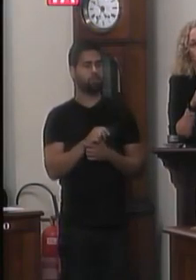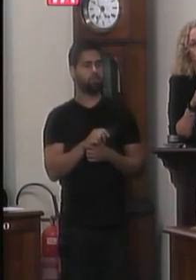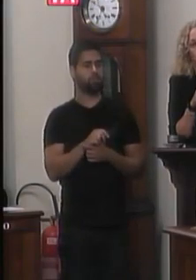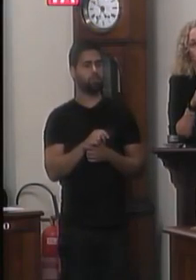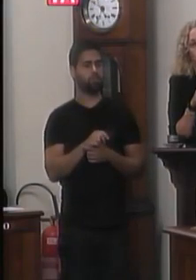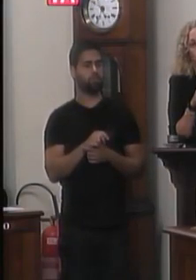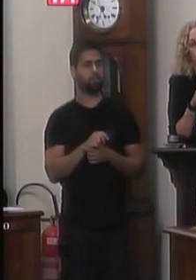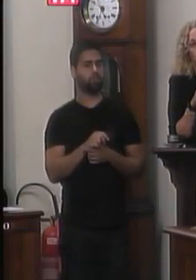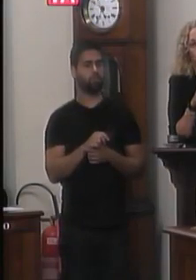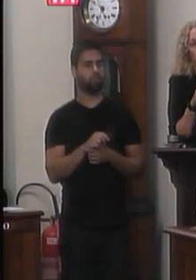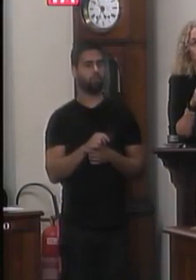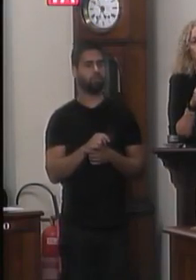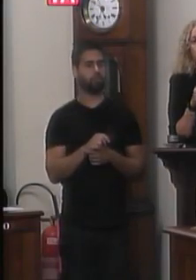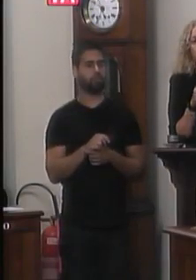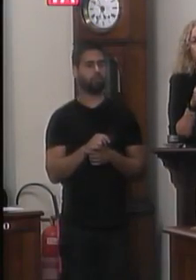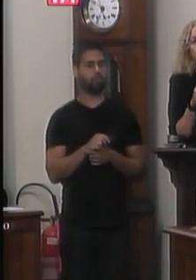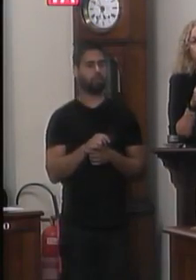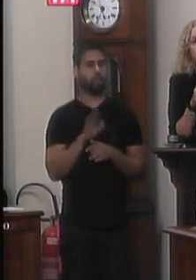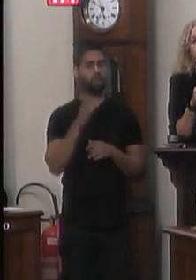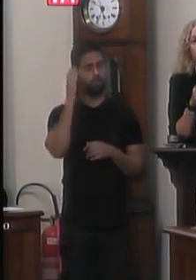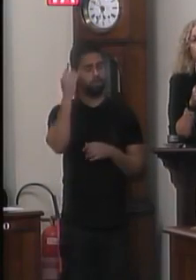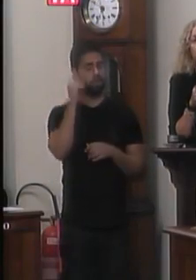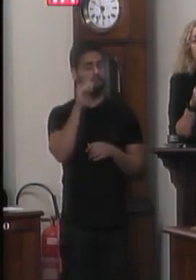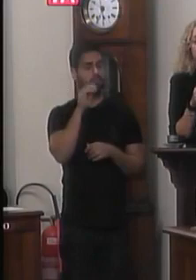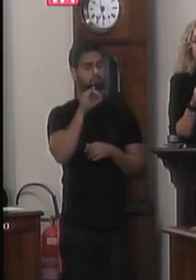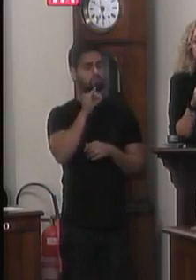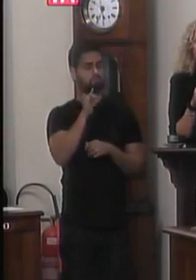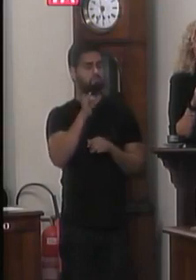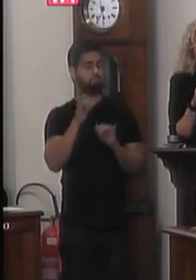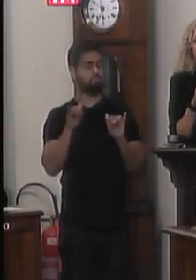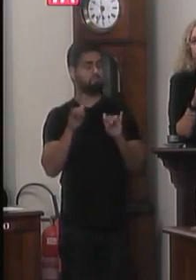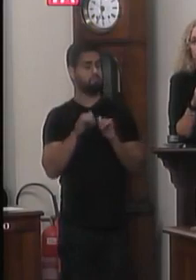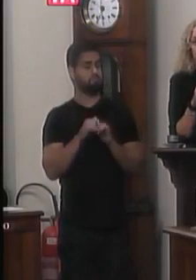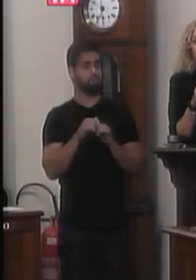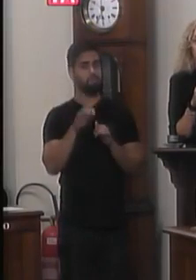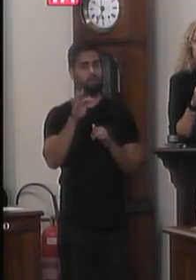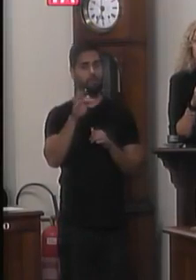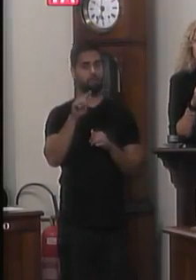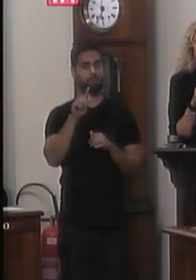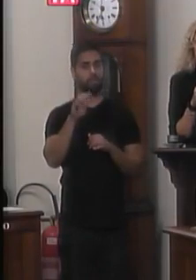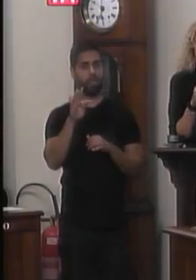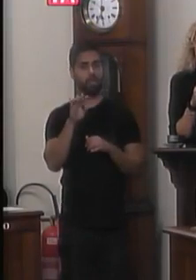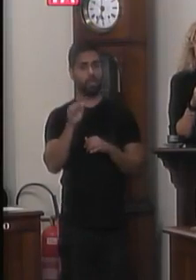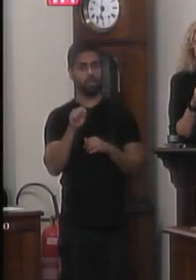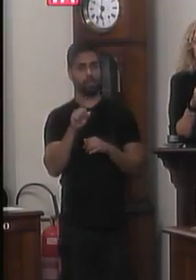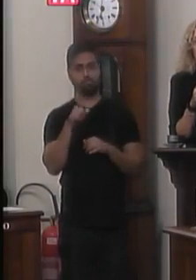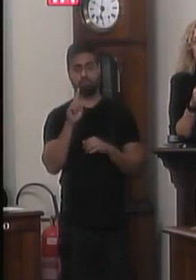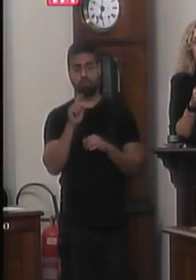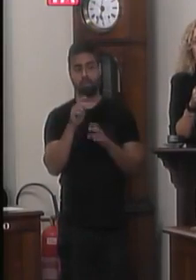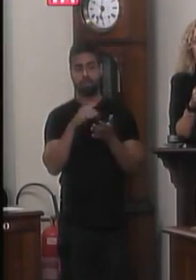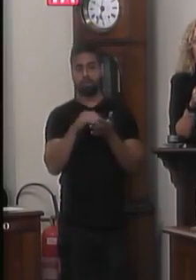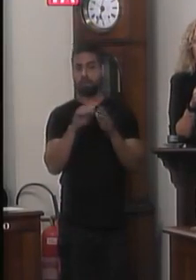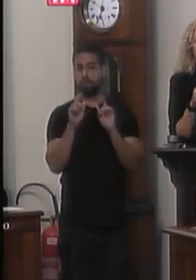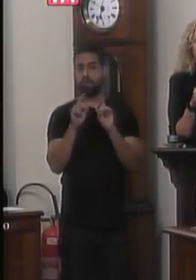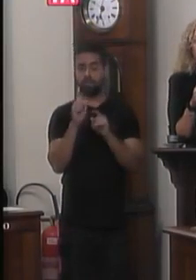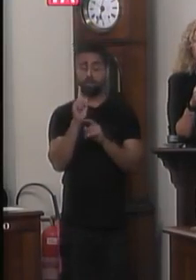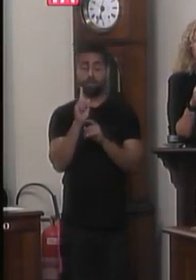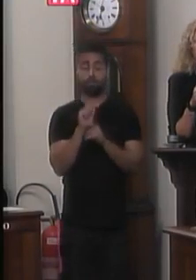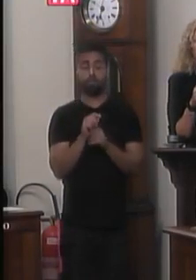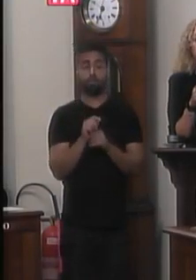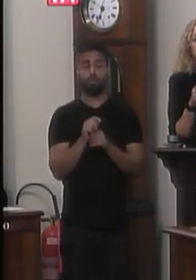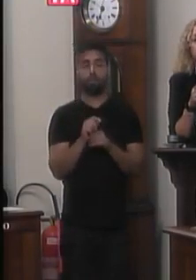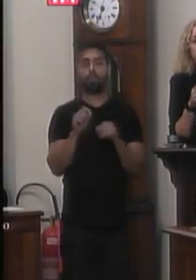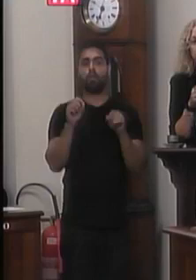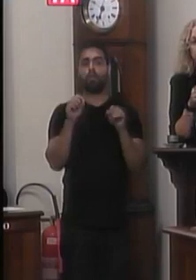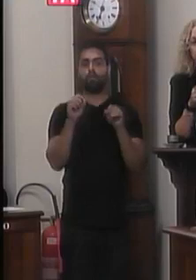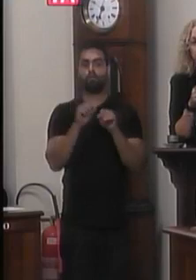por orçamento, você sabe me informar se já está sendo alguma coisa paga? Não, mas esse FGTS não sai por nós lá, pela fazenda. Tá. Isso aí está sendo feito